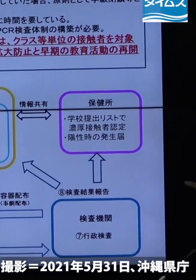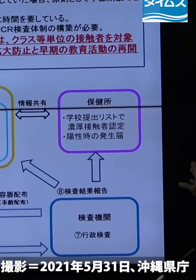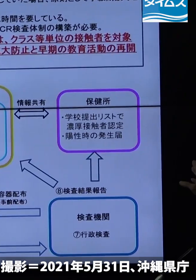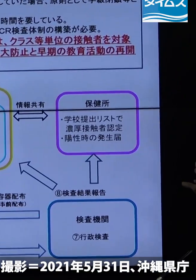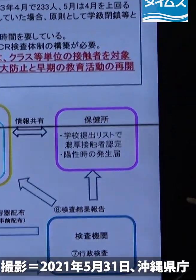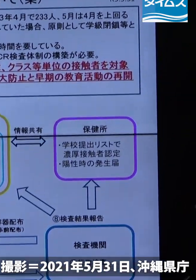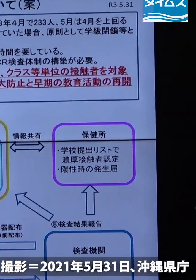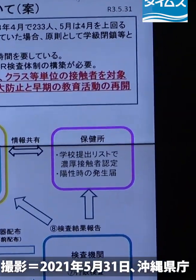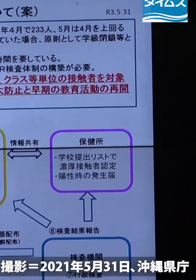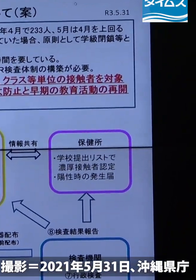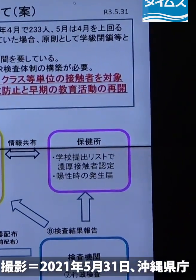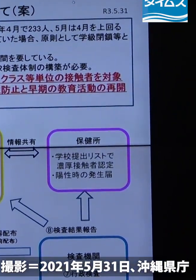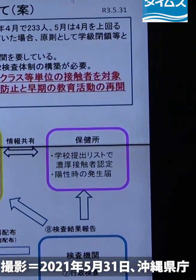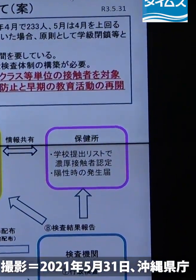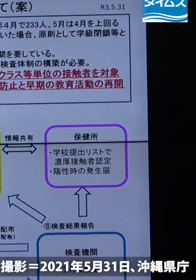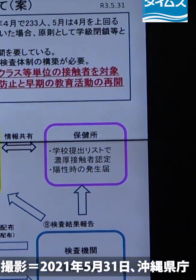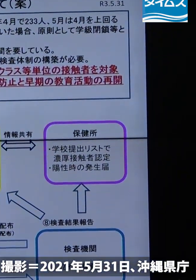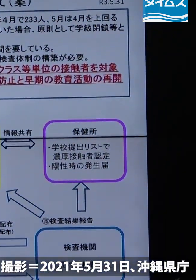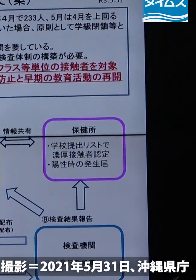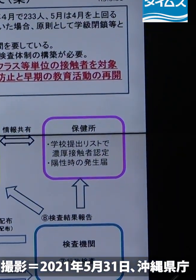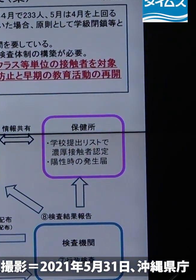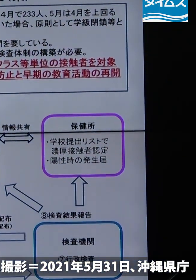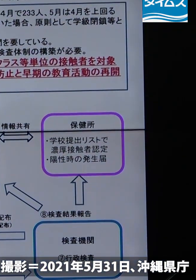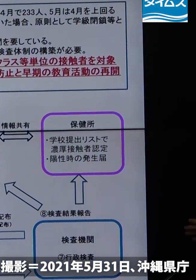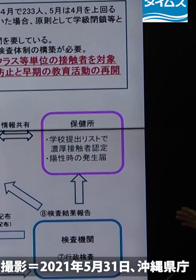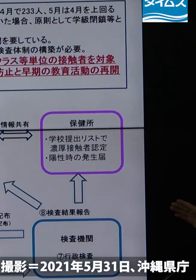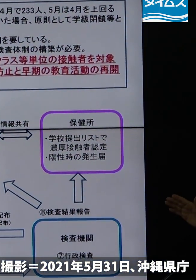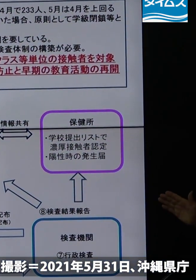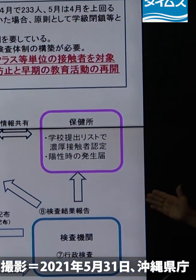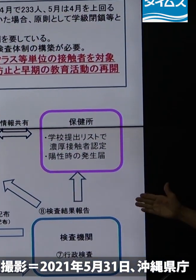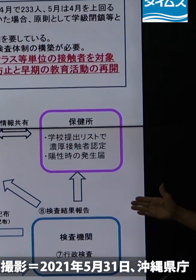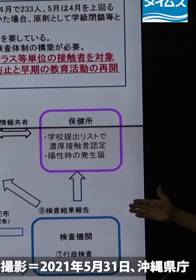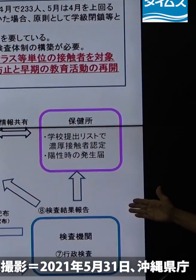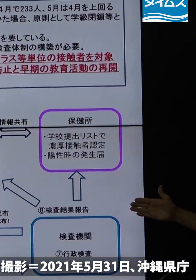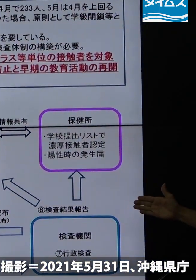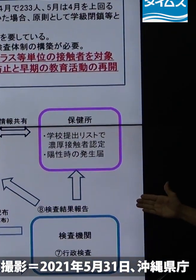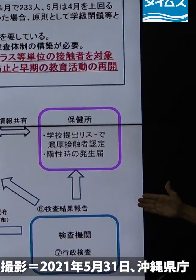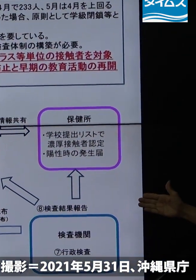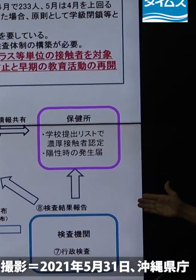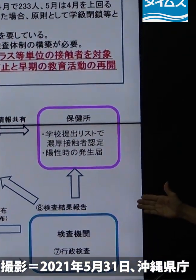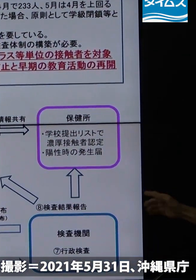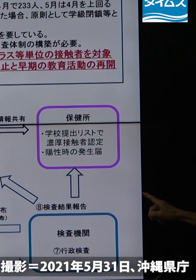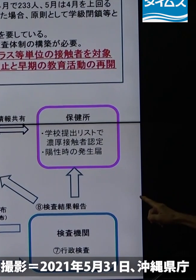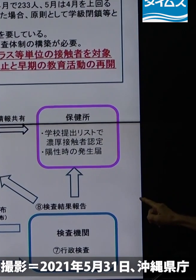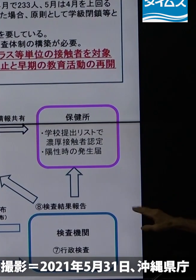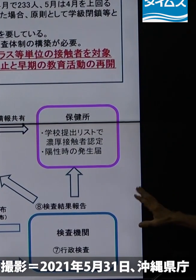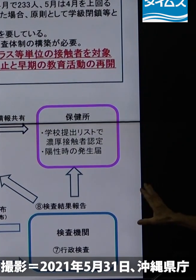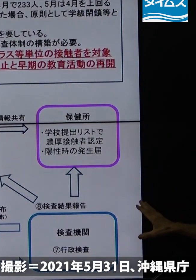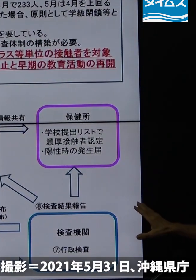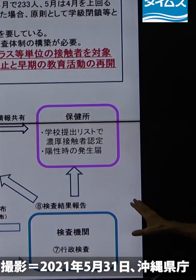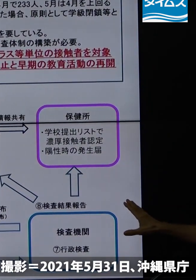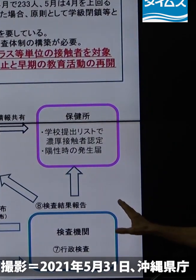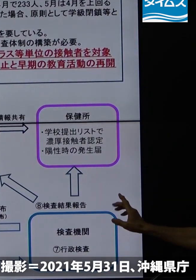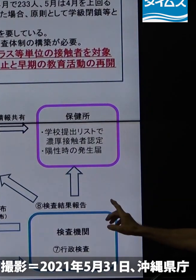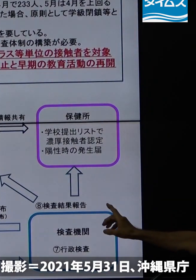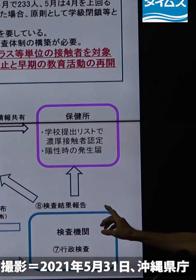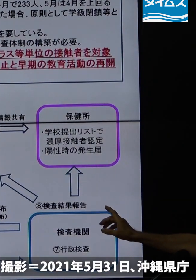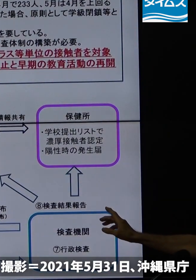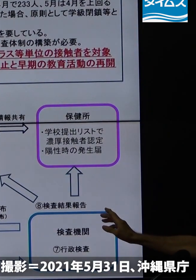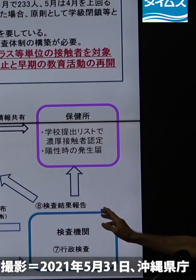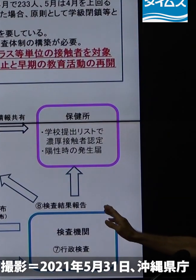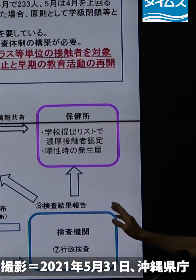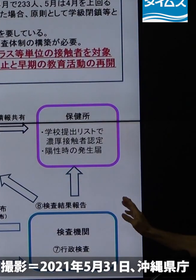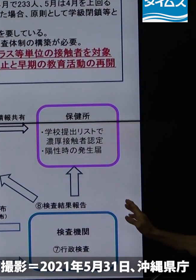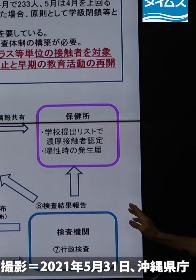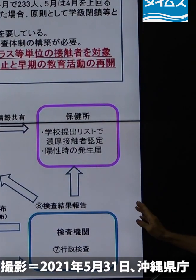これが全体のスキームズになっています。まず学校で、クラスの中あるいは部活動